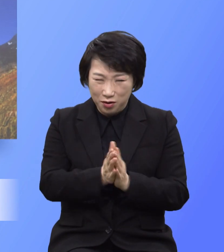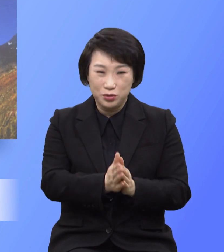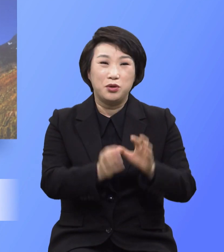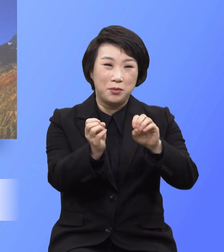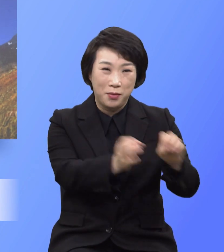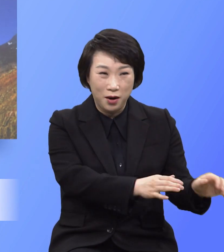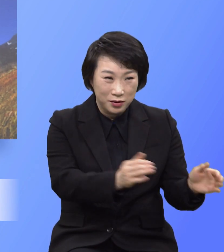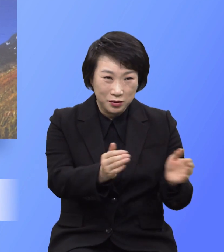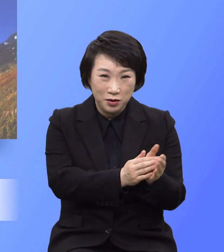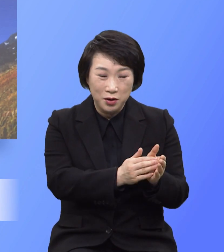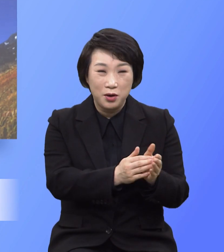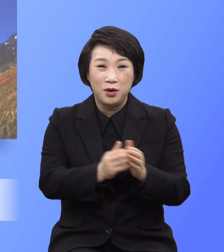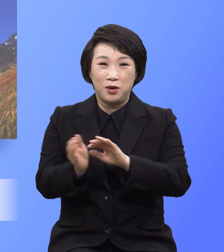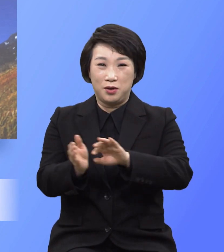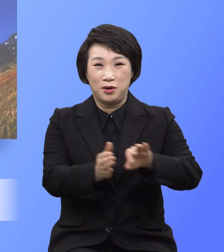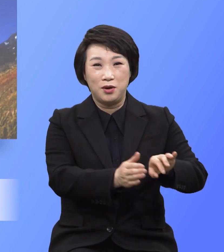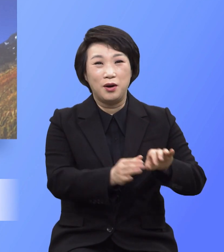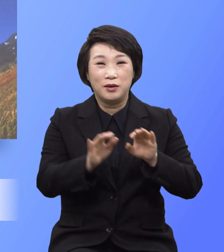버리고